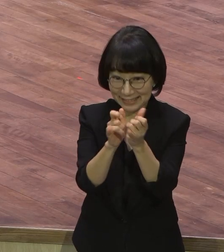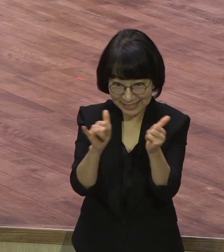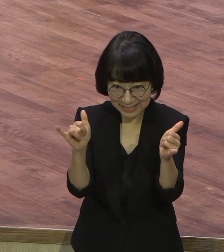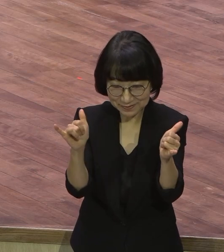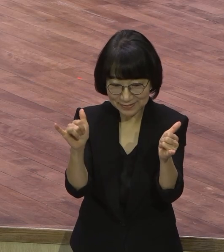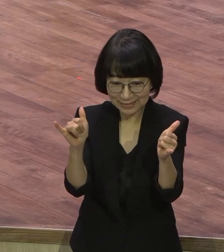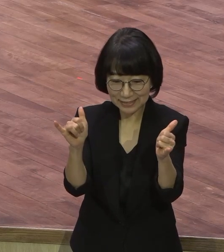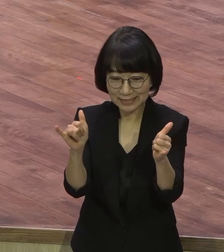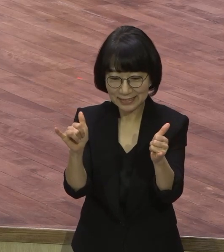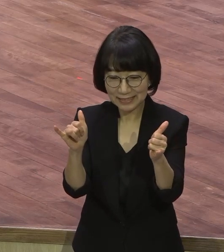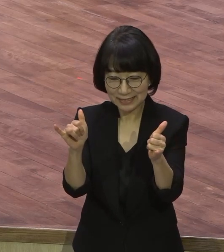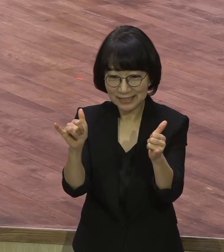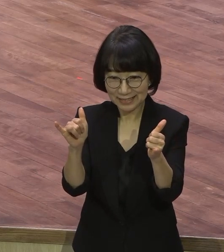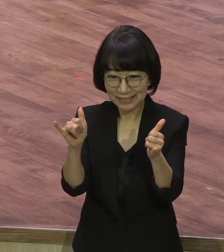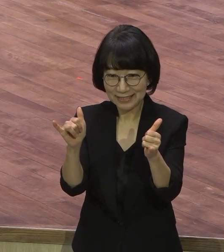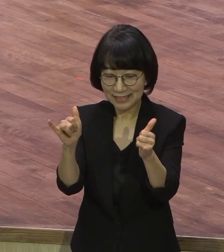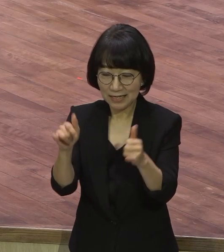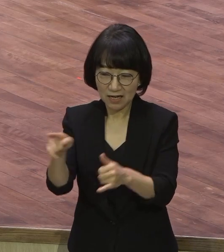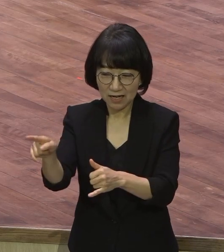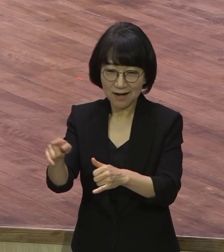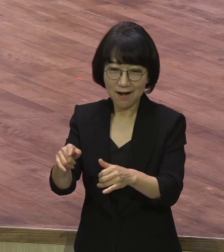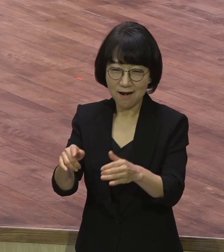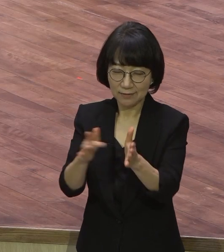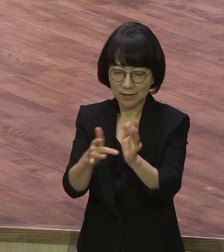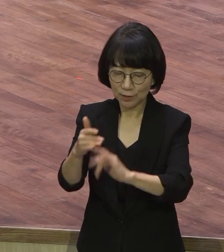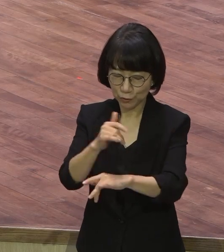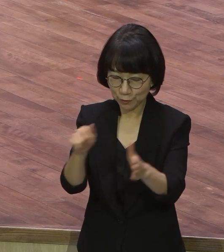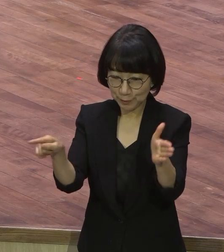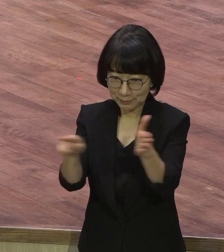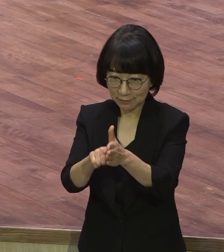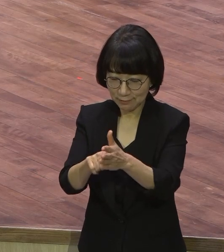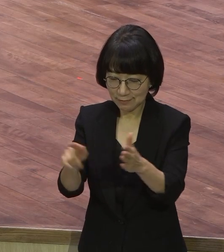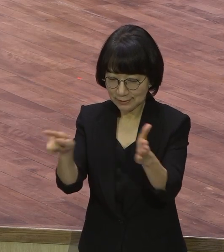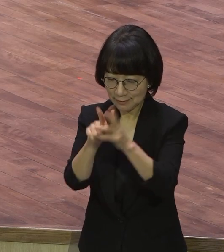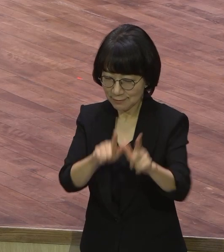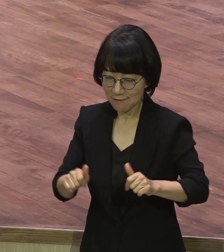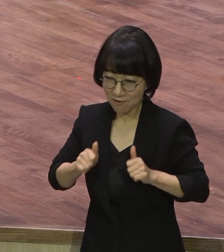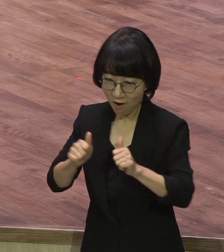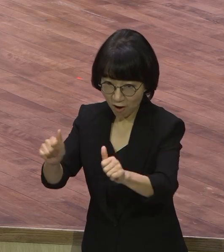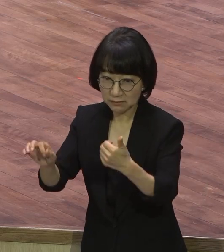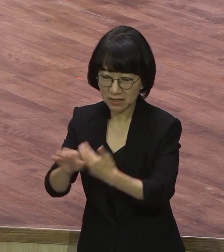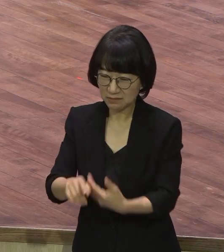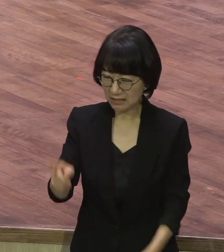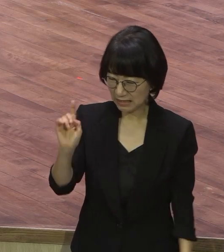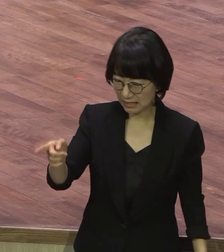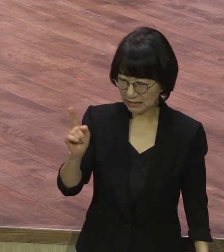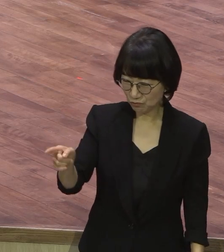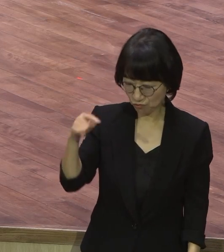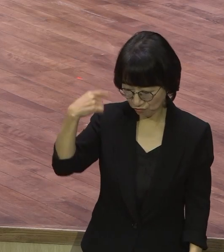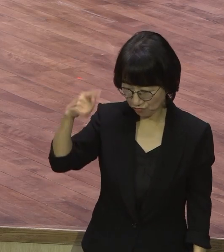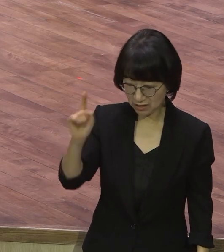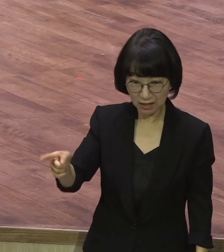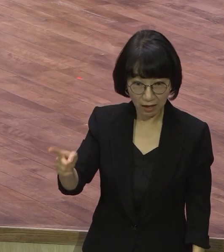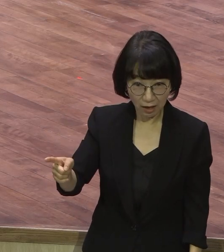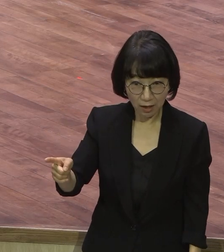잘하는 사람은 미쳤다 저거 저거 돌았다 저거 다 승리해요.